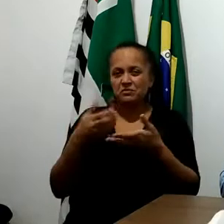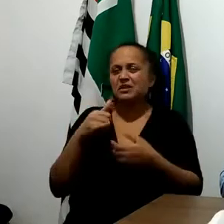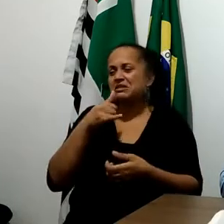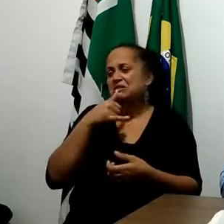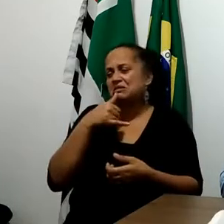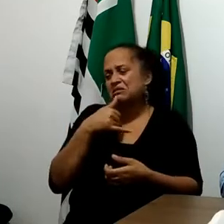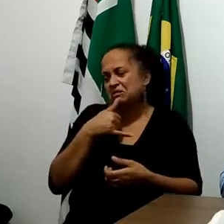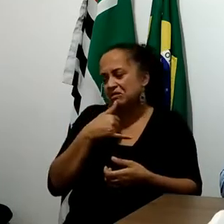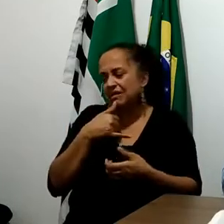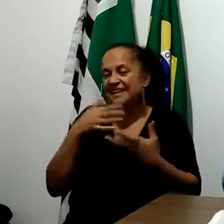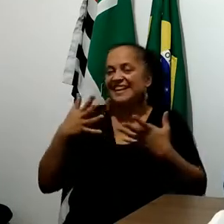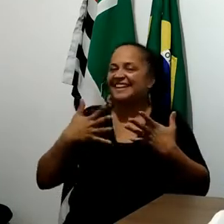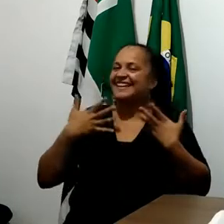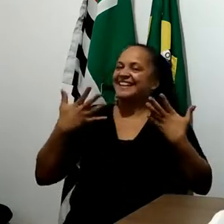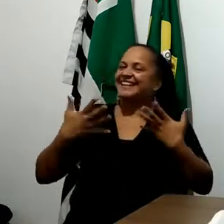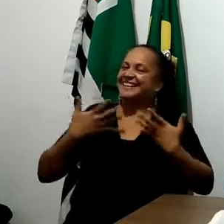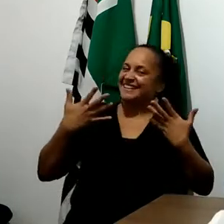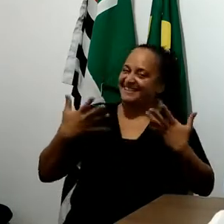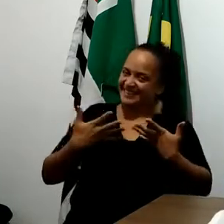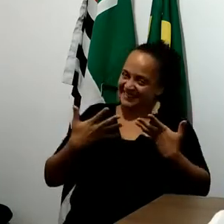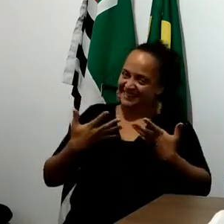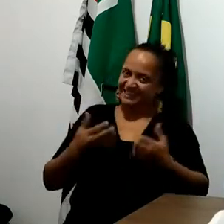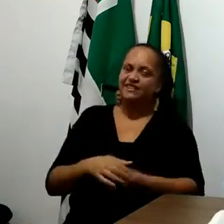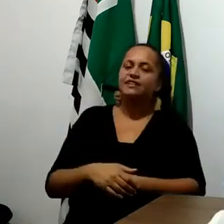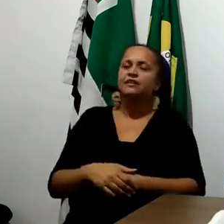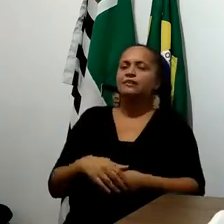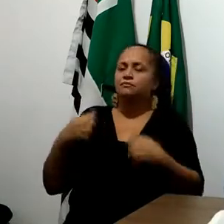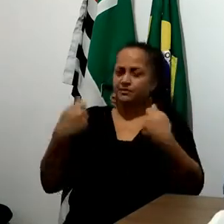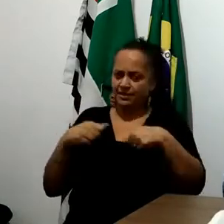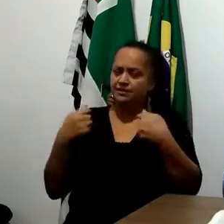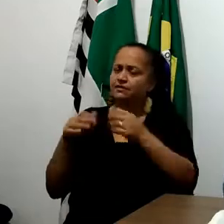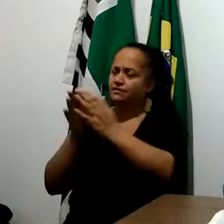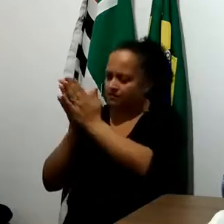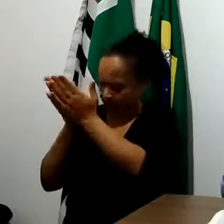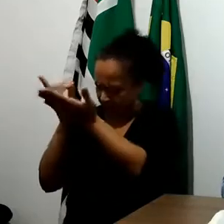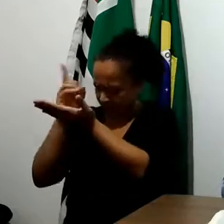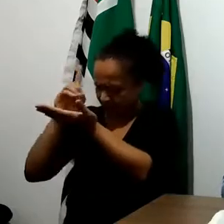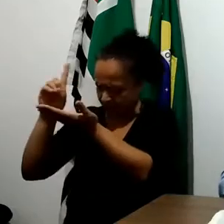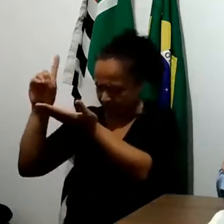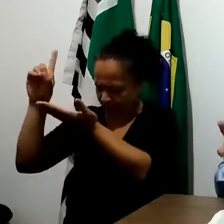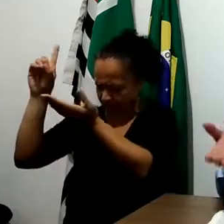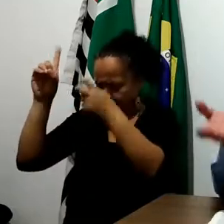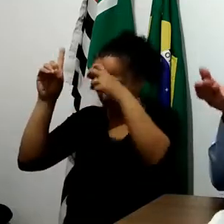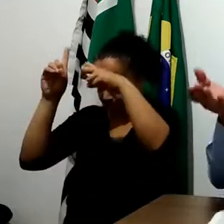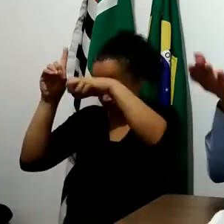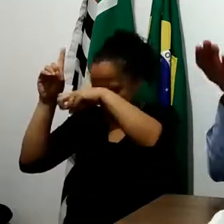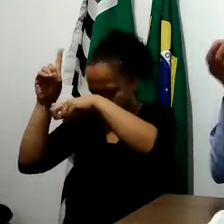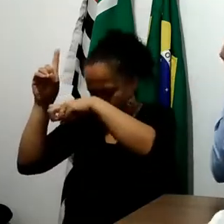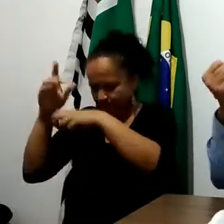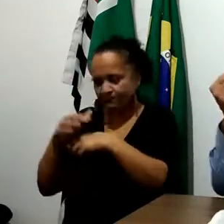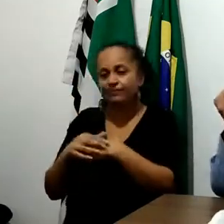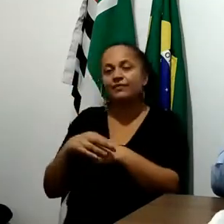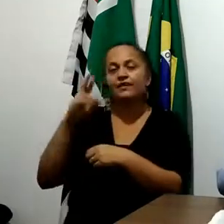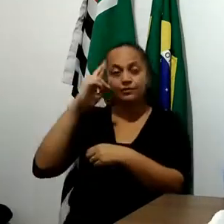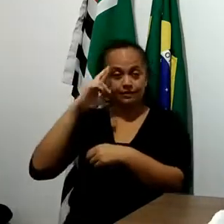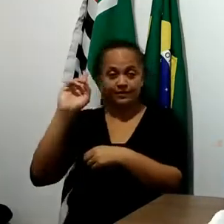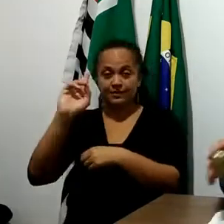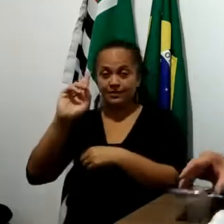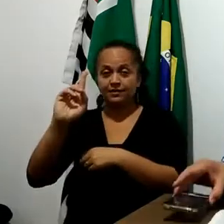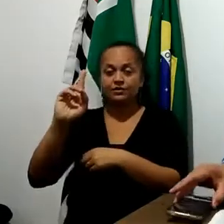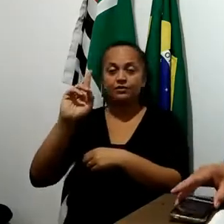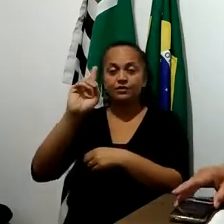em tristeza. Humilhai-vos na presença do Senhor, e ele vos exaltará.